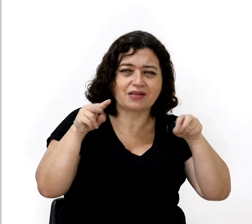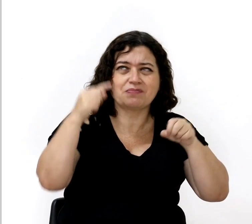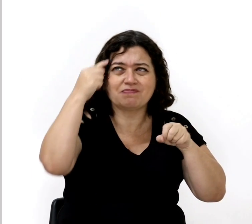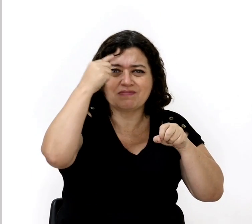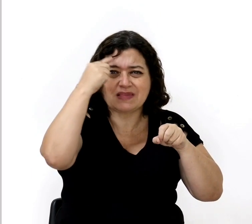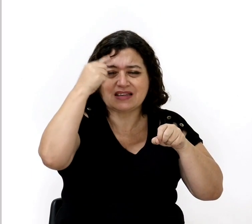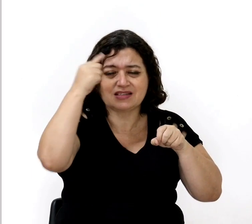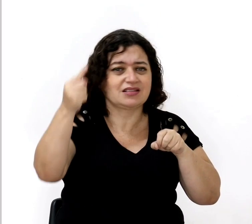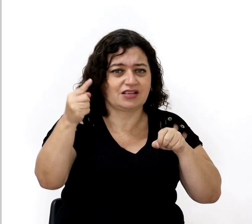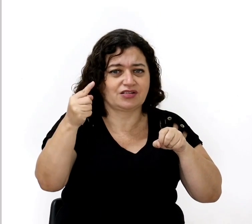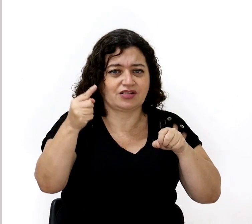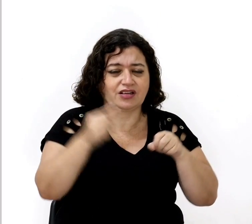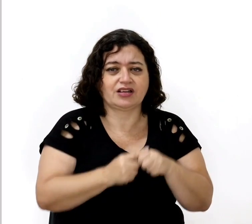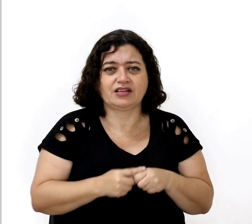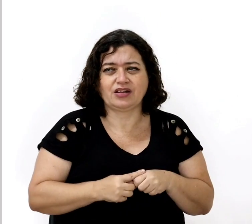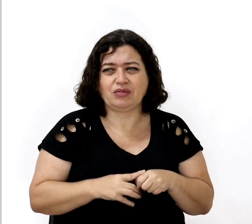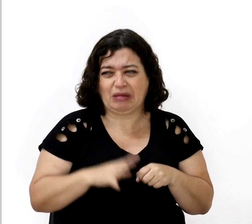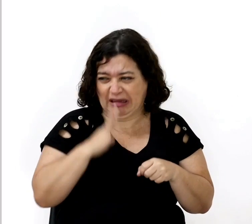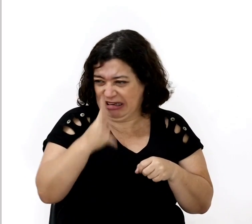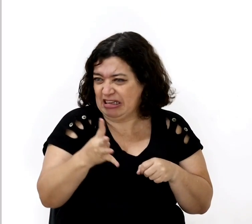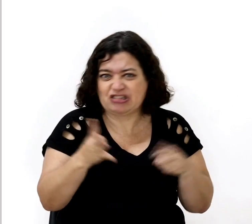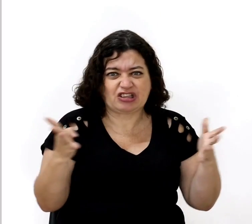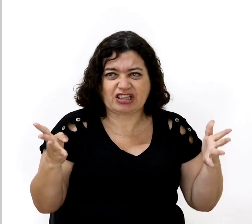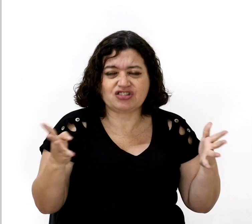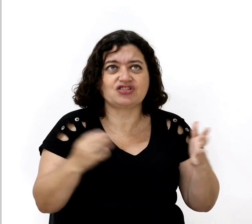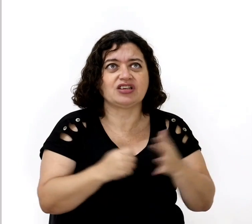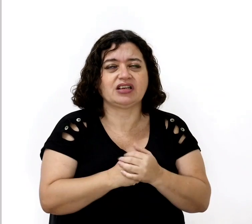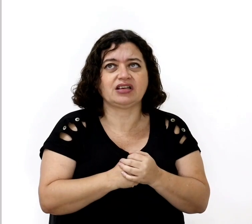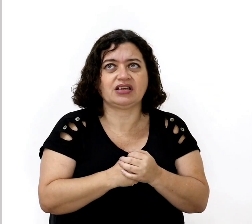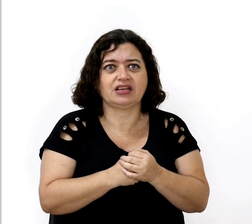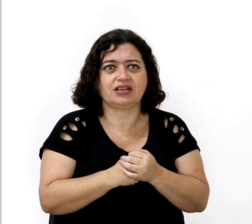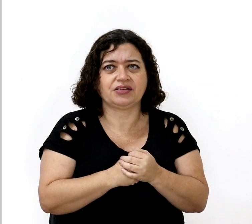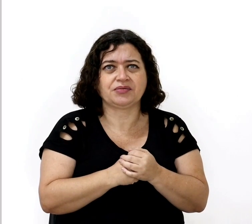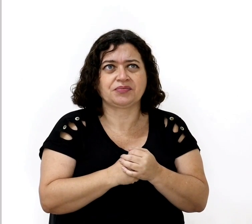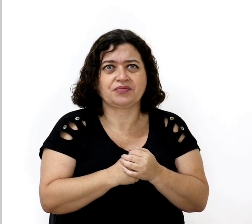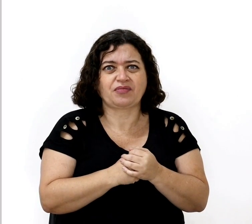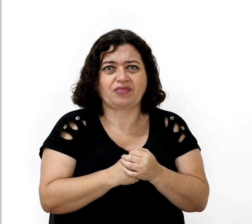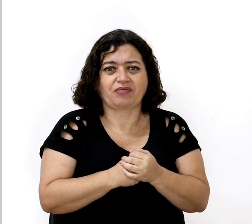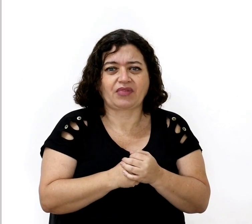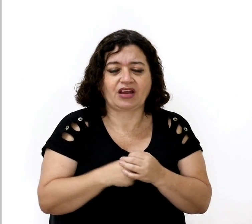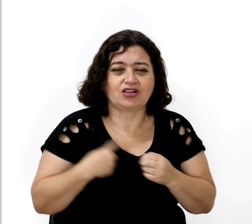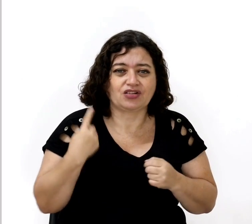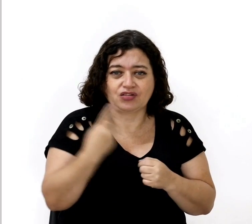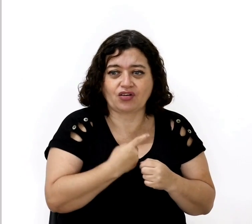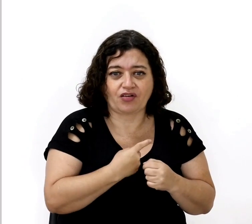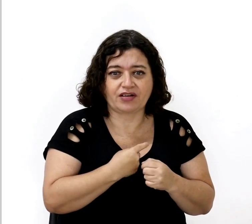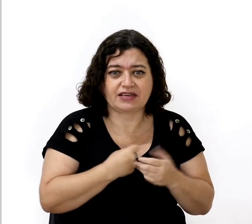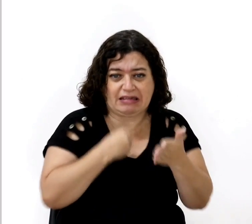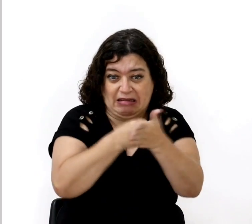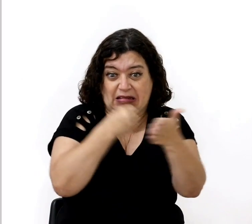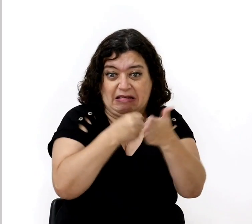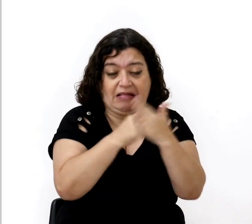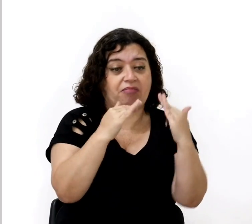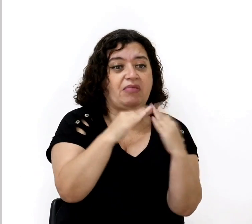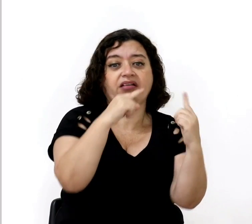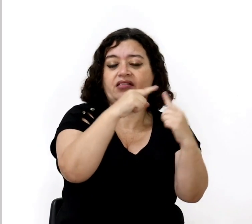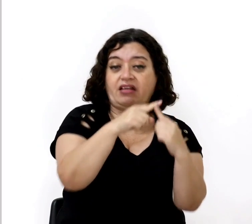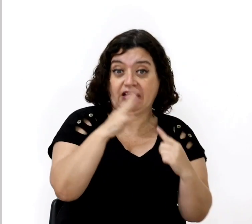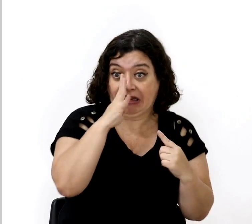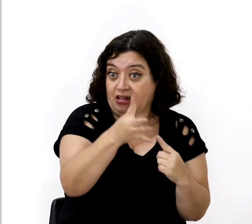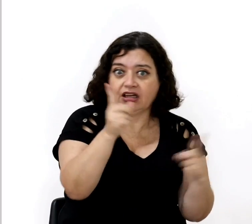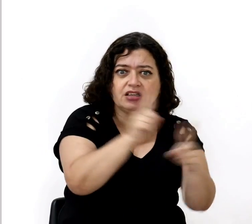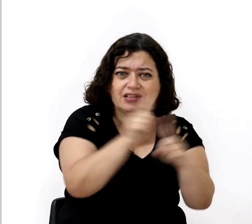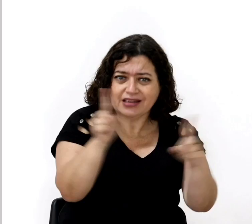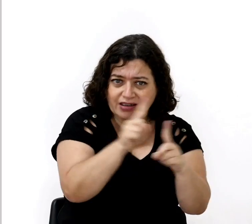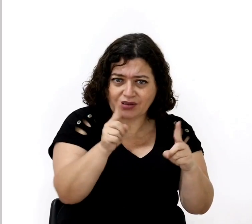crítico, né, nesse sentido. Não essa crítica, né, como você comentou, né, que às vezes a gente praticamente espanca a igreja, né, nas